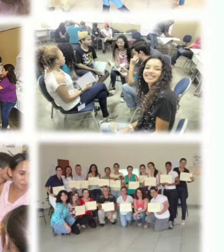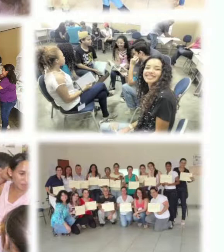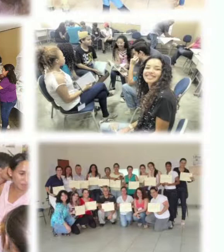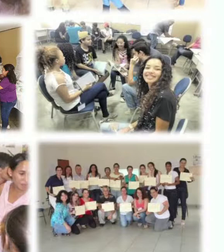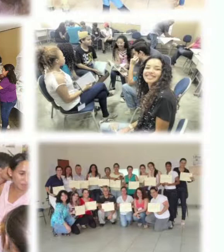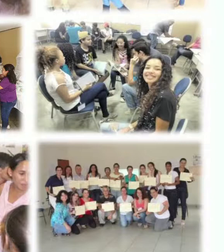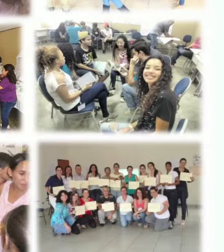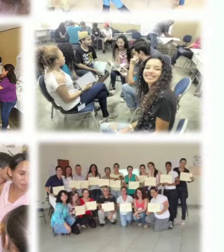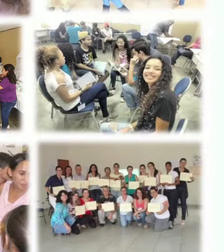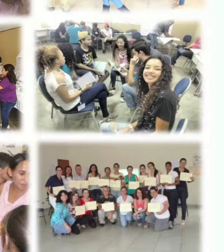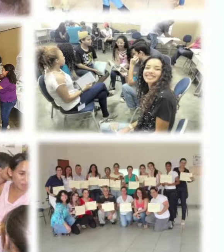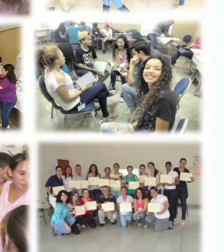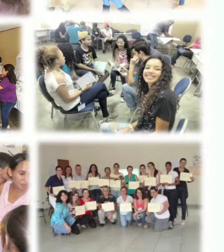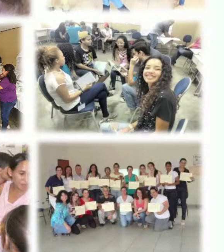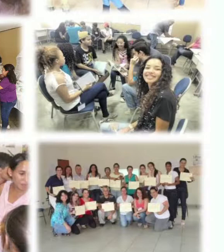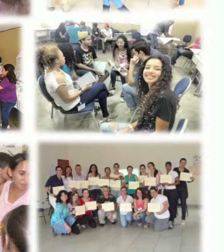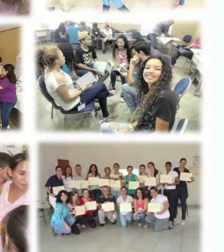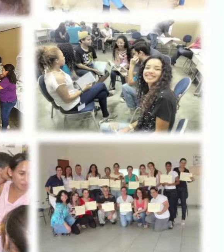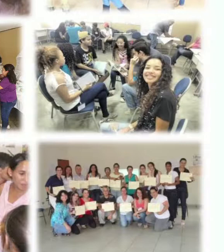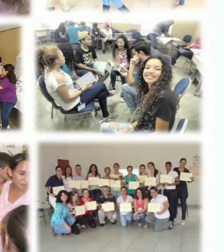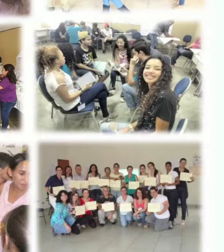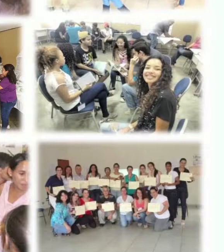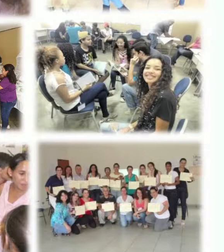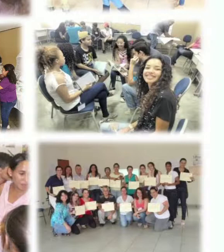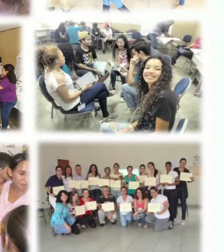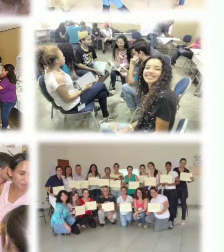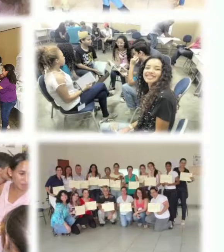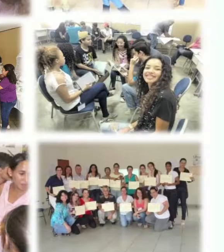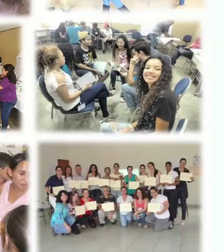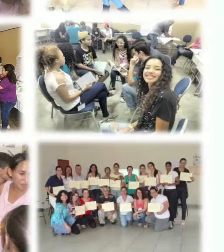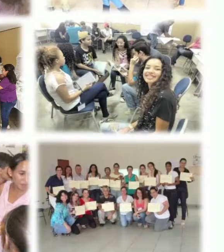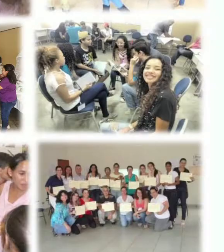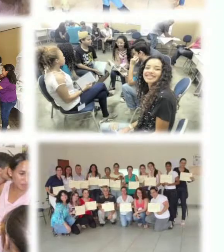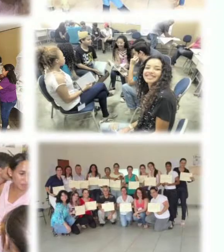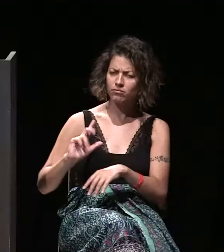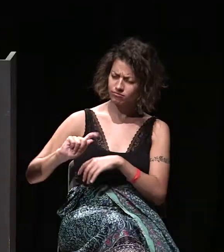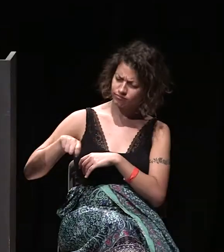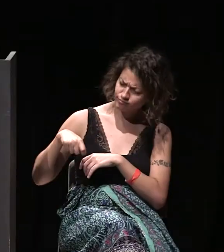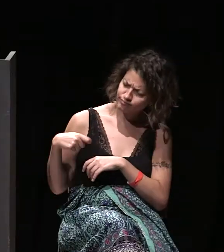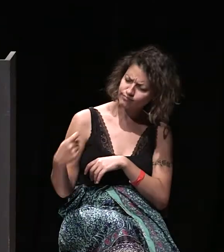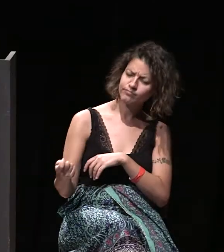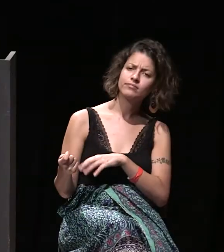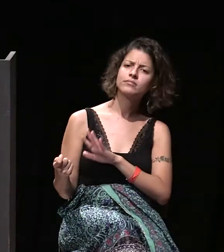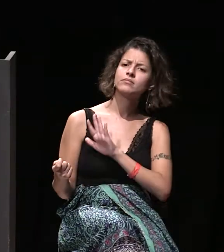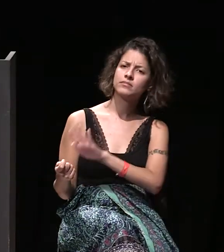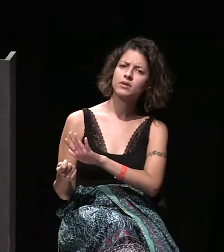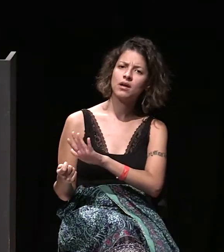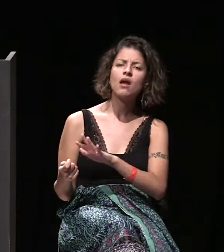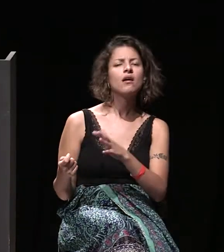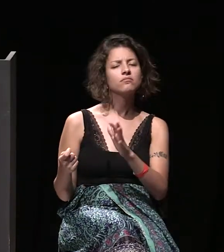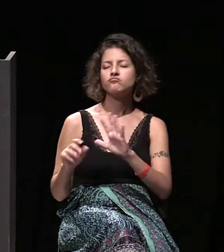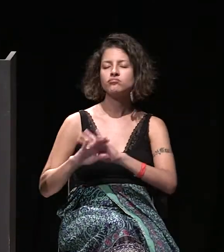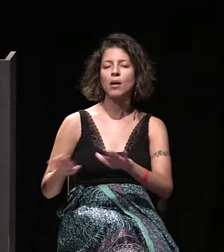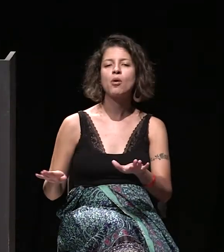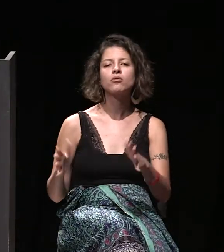você vai ser a rainha do lar. Então, eu já vou estar contribuindo para construir essa desigualdade de